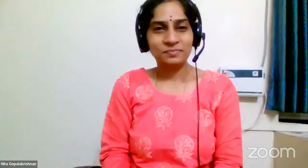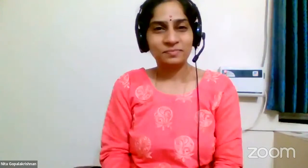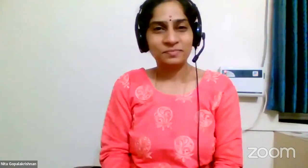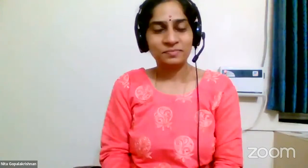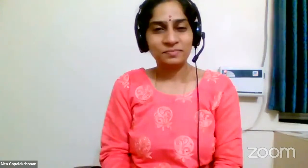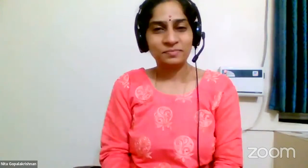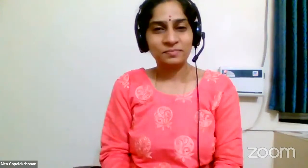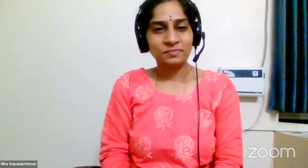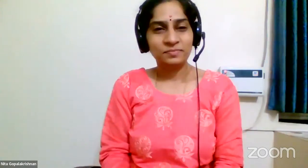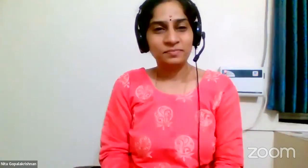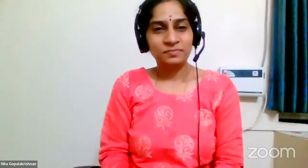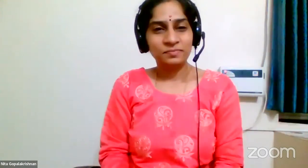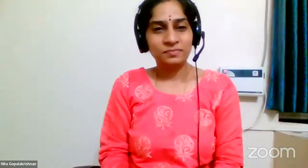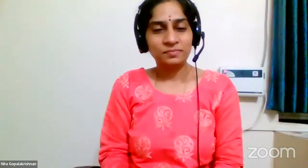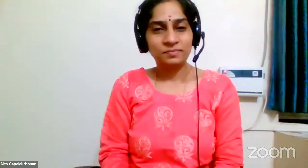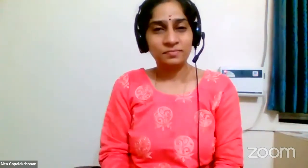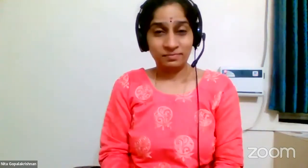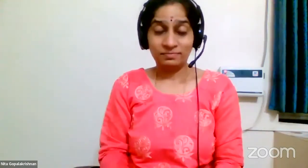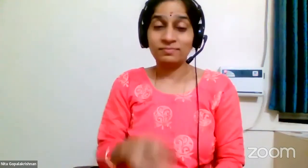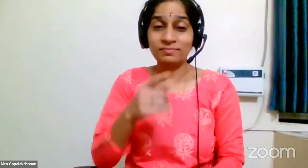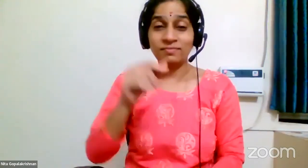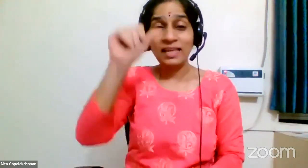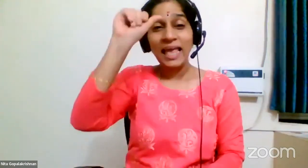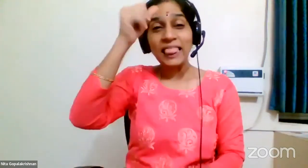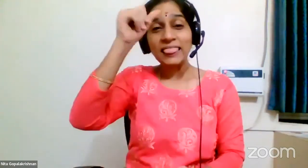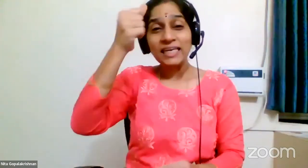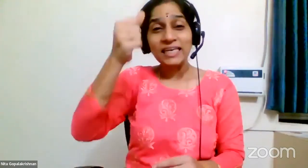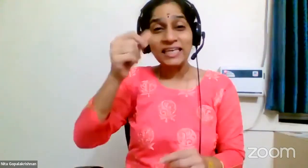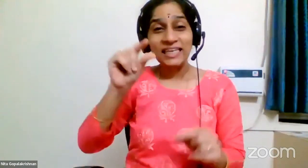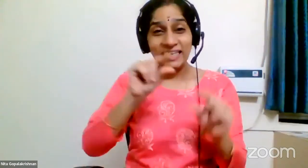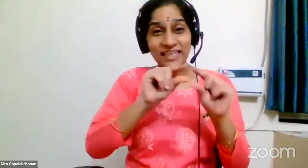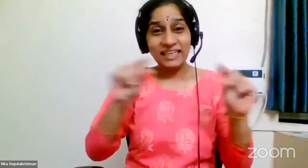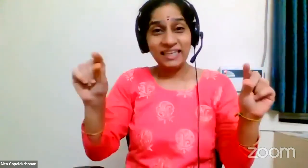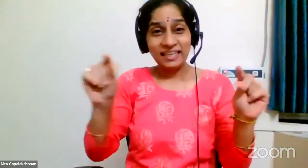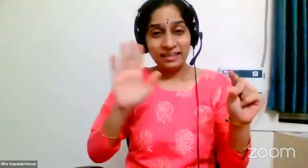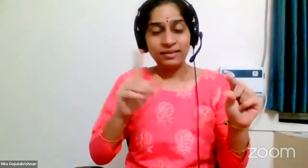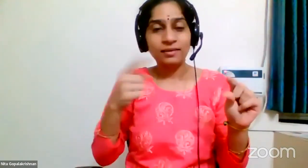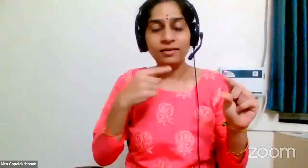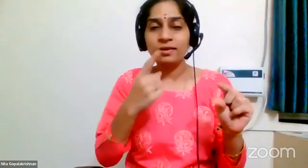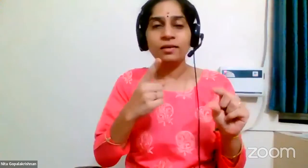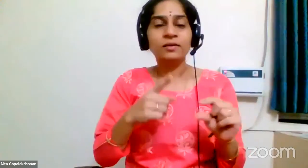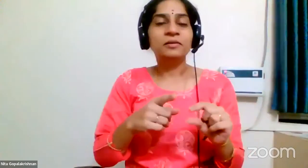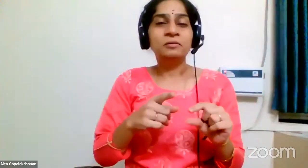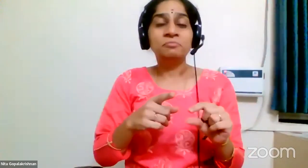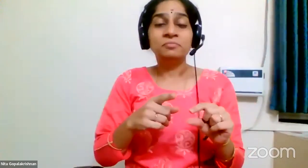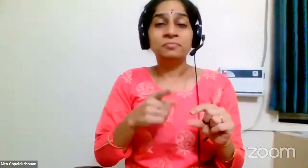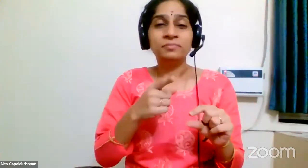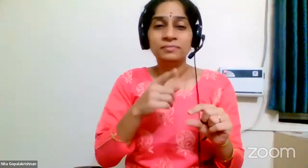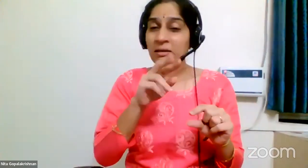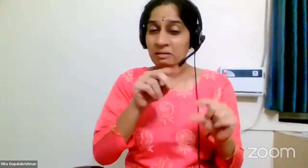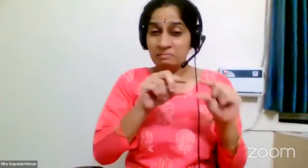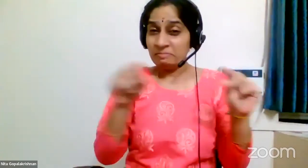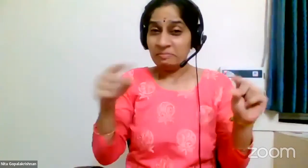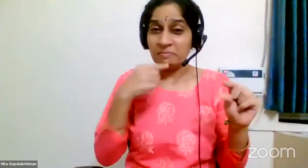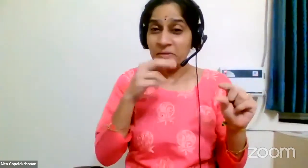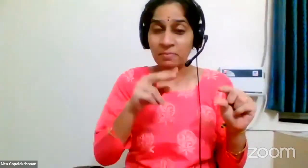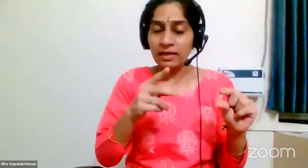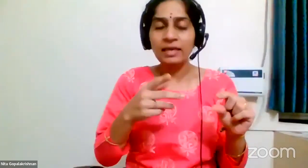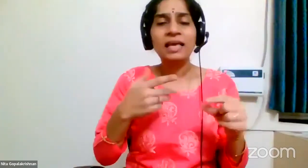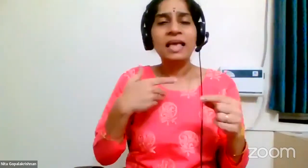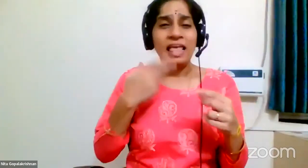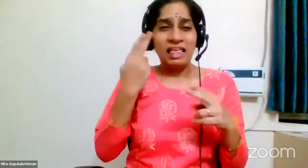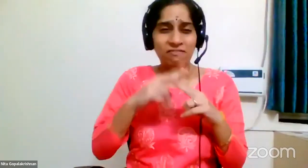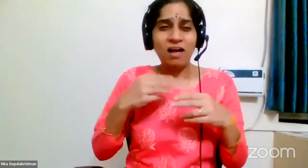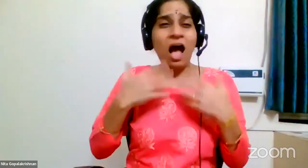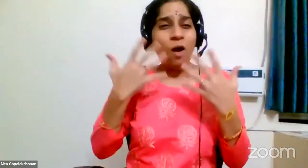तो कई बार हिंदी में एक बात बोलते हैं, गुरु कृपा ही केवलम, कि मात्र अगर मेरे को कोई चीज मिलनी चाहिए तो